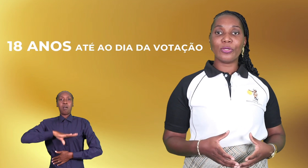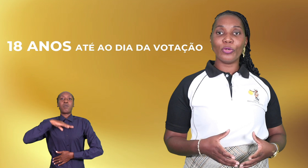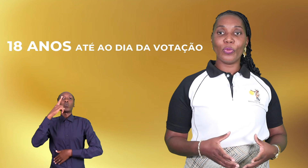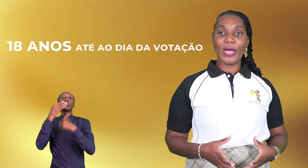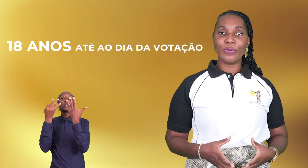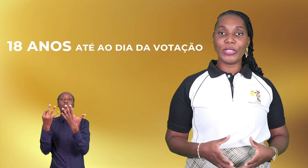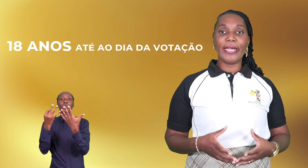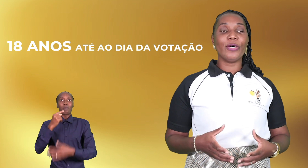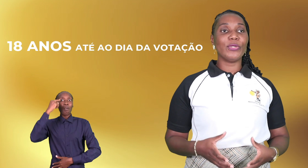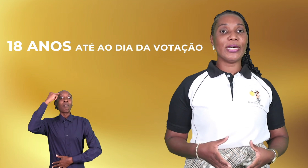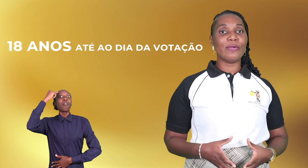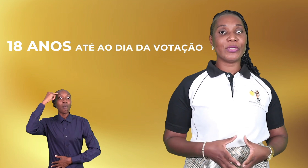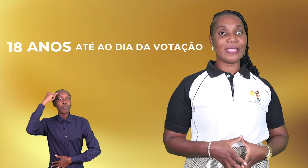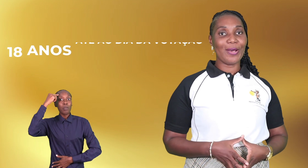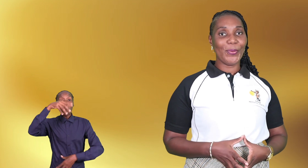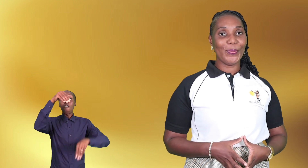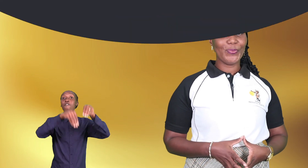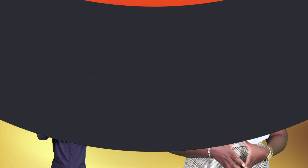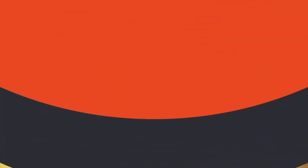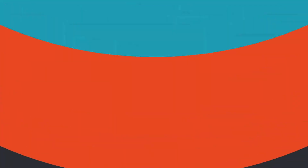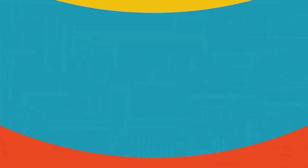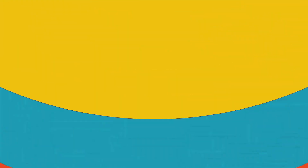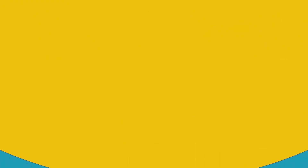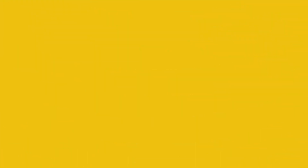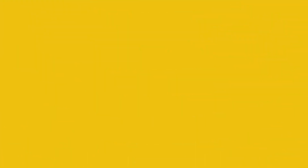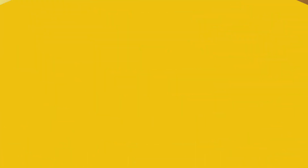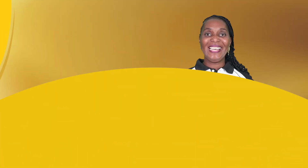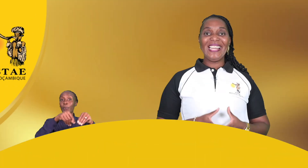complete 18 anos até o dia da votação.